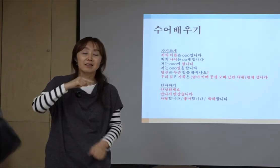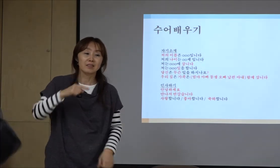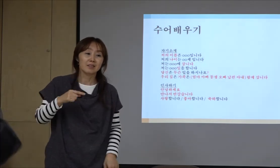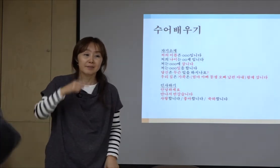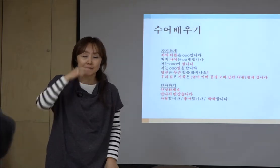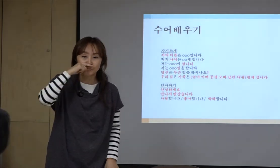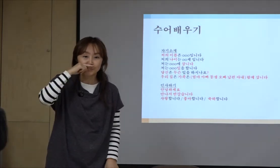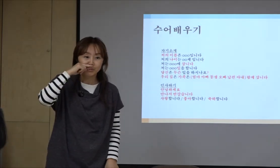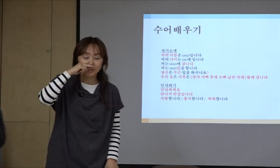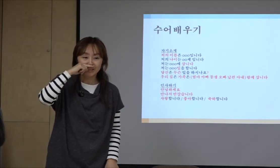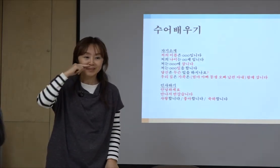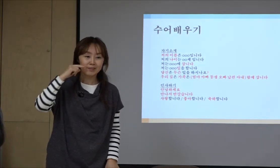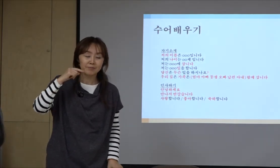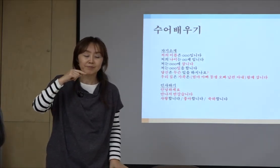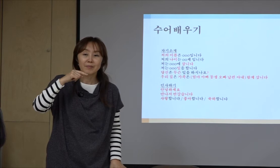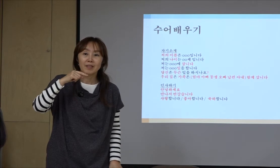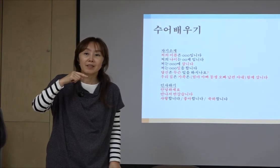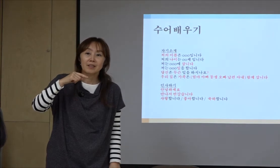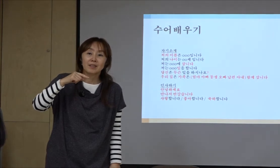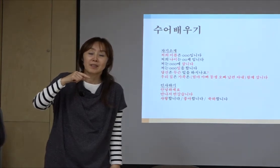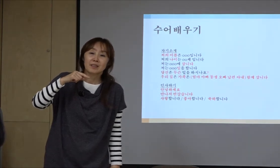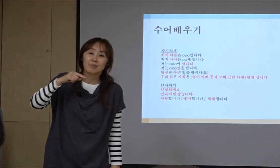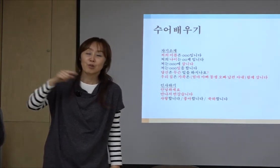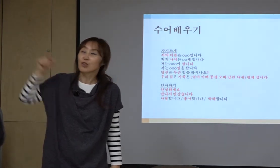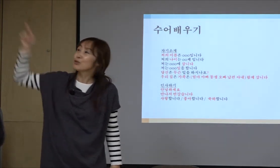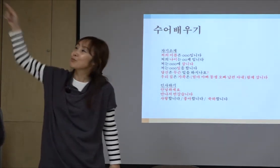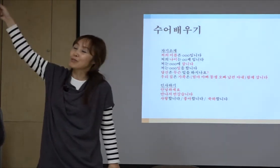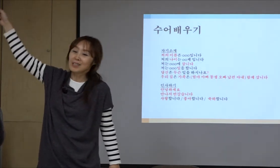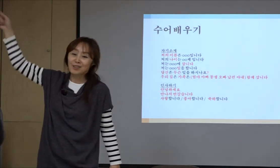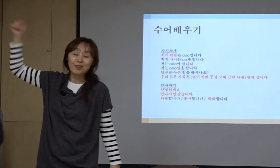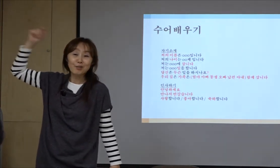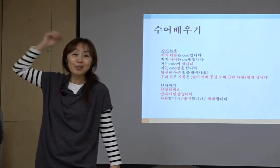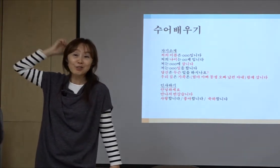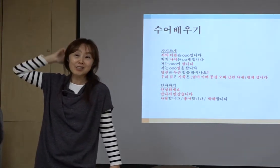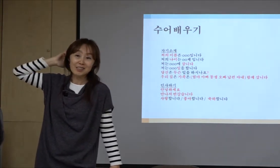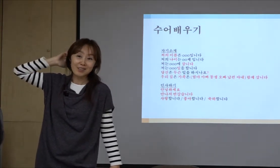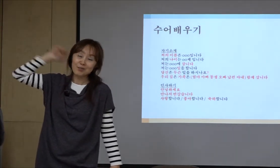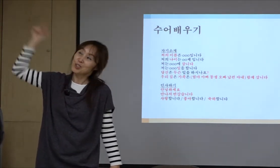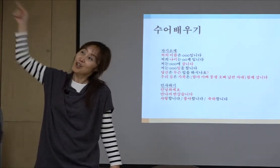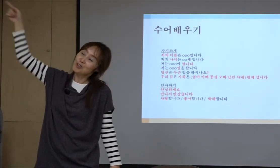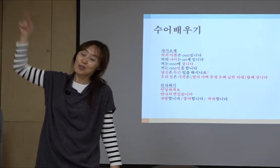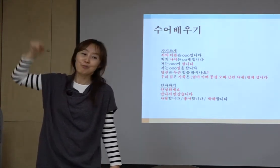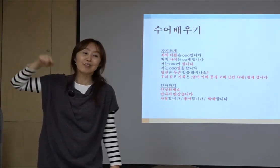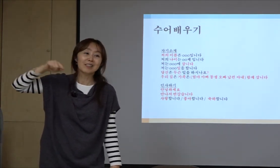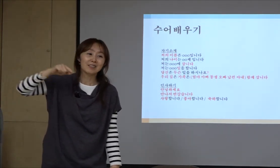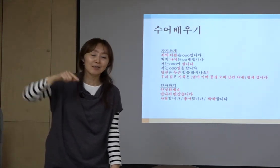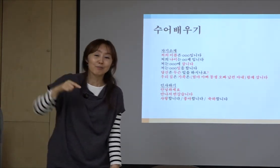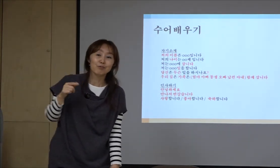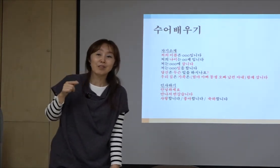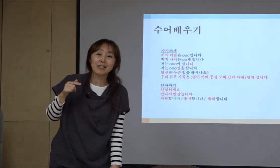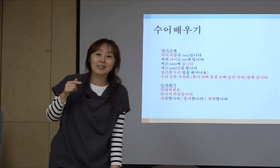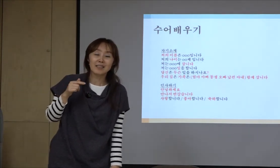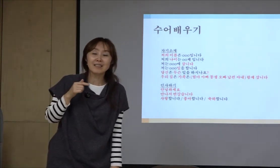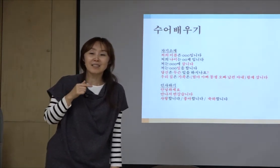북한. 북한은 저쪽이 북한이에요라고 할 수 있잖아요. 저쪽이 북한할 때는 북한의